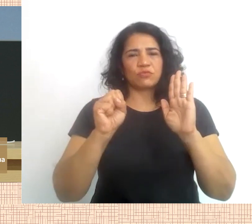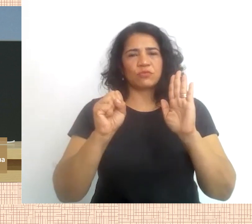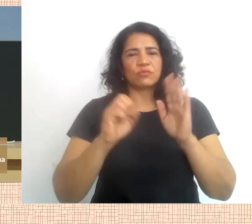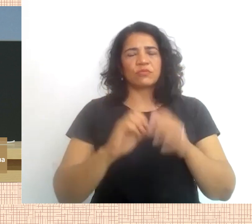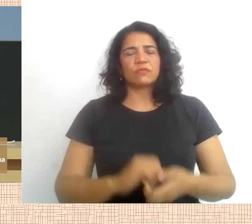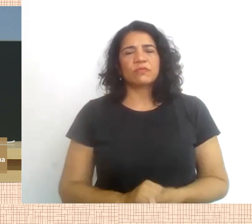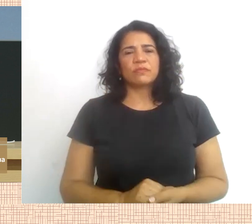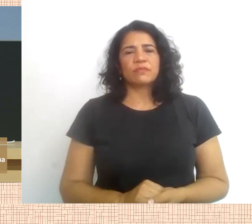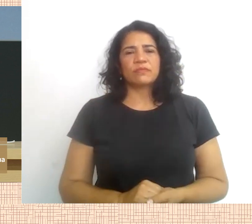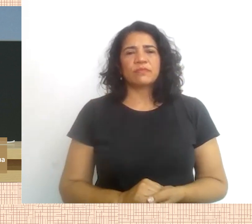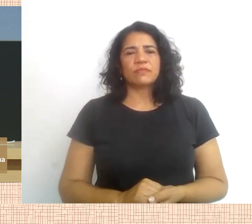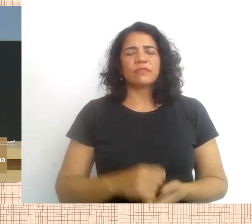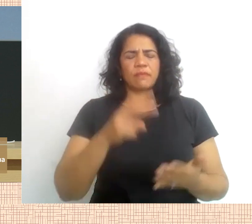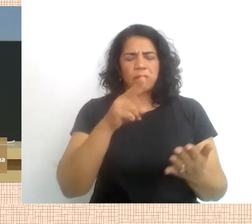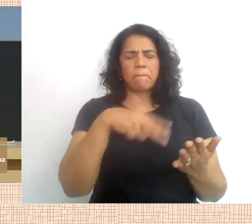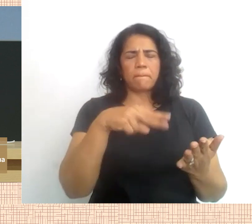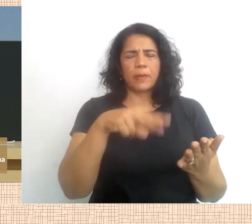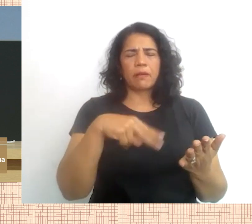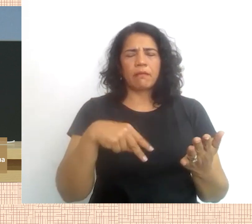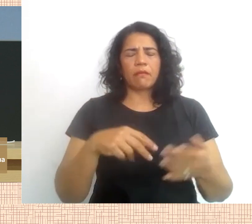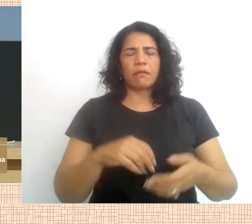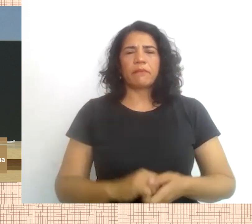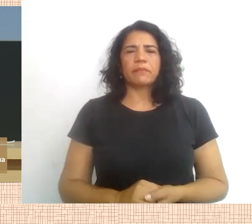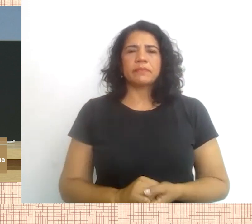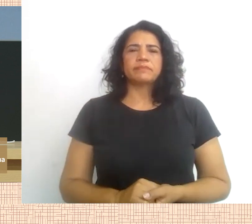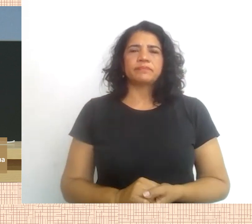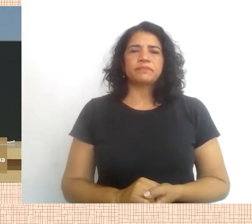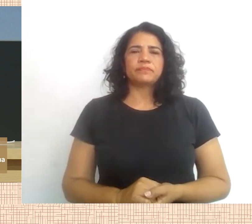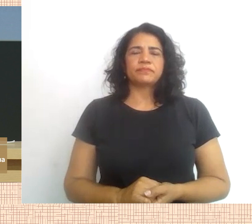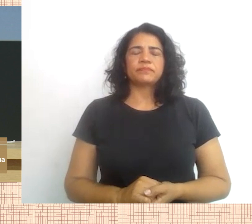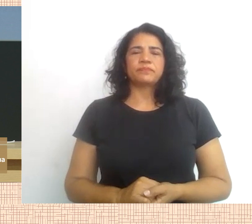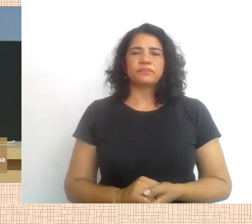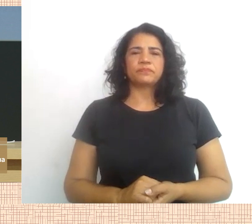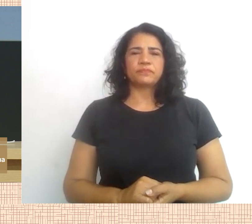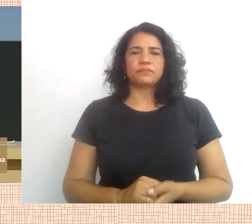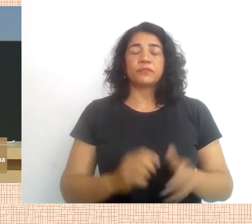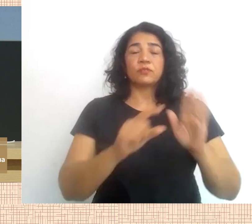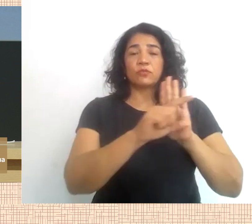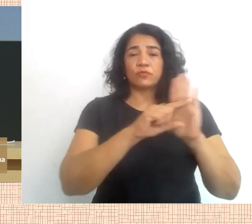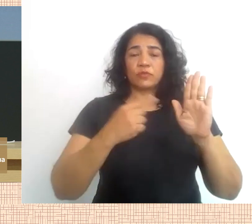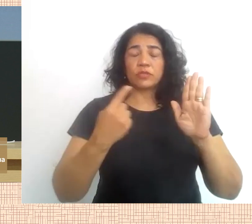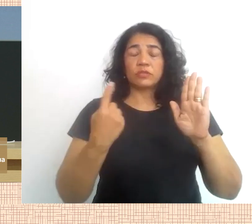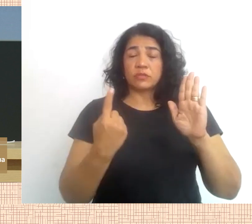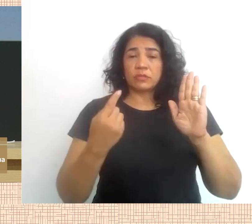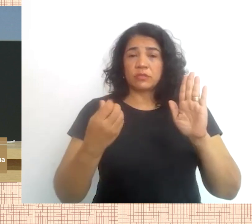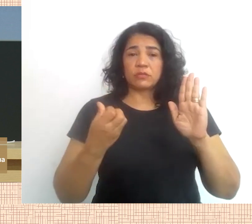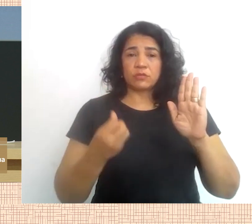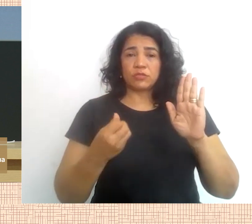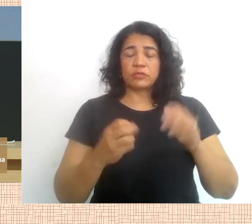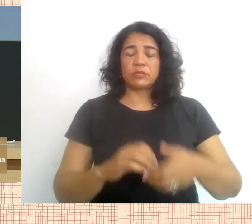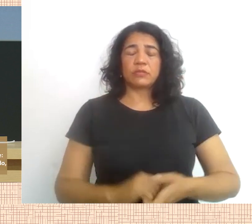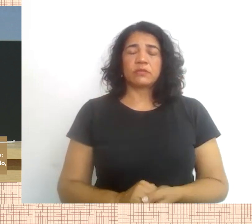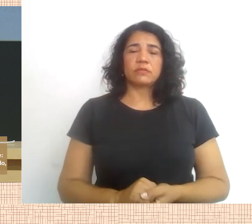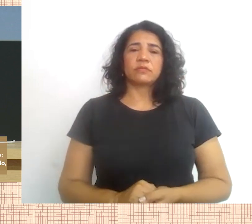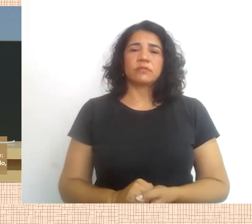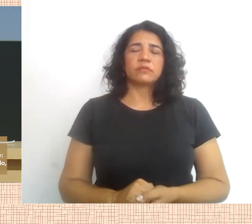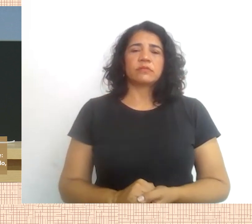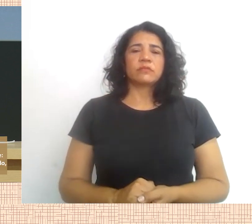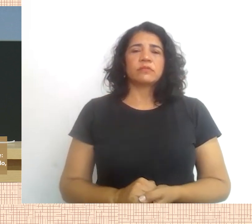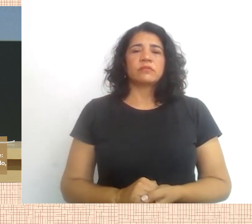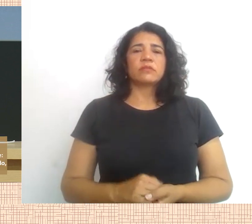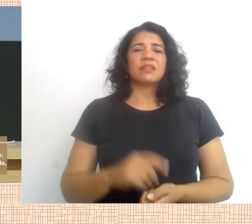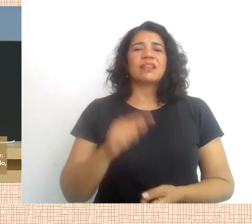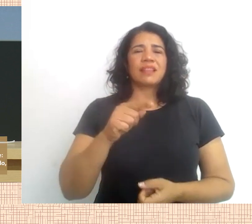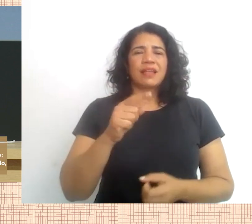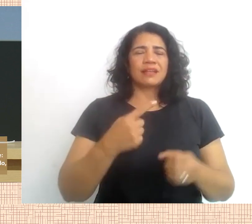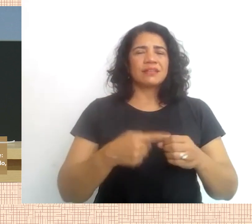conta, tendo em sua companhia o soldado que o guardava. 3 dias depois, ele convocou